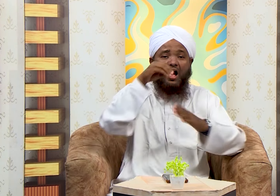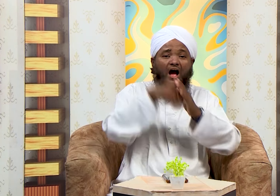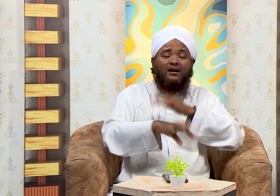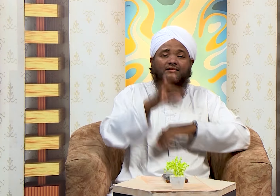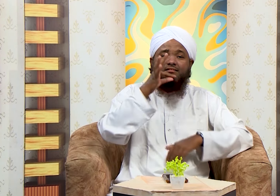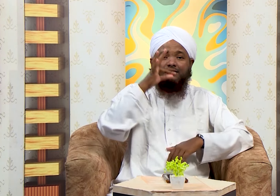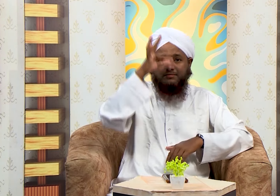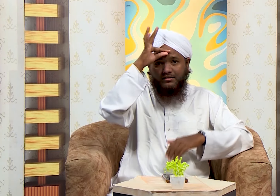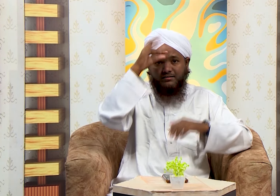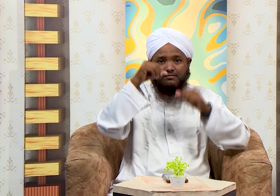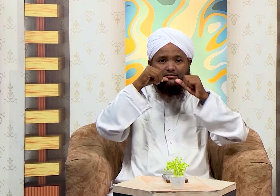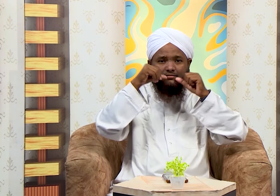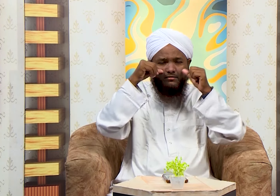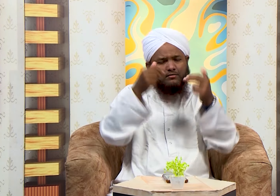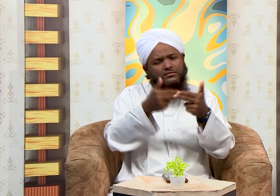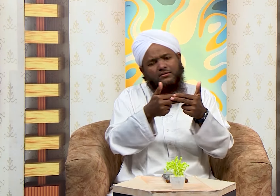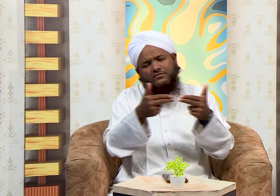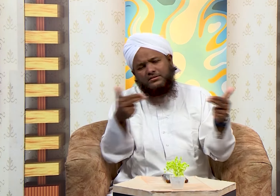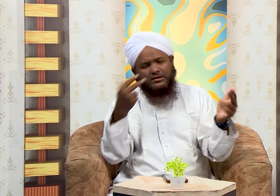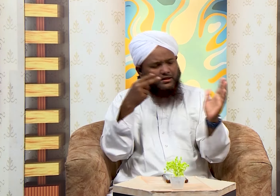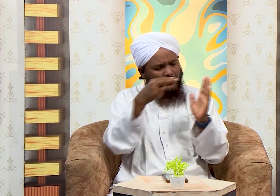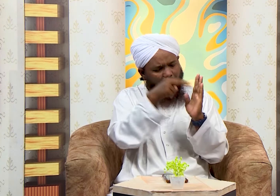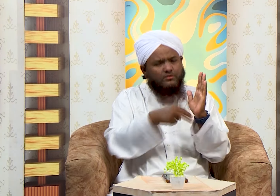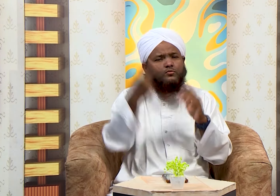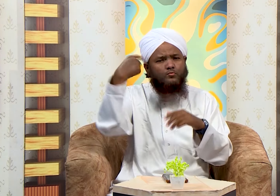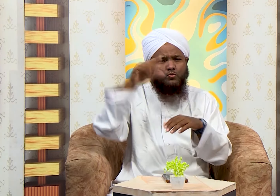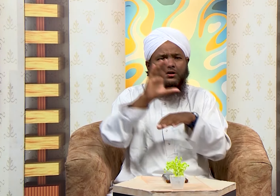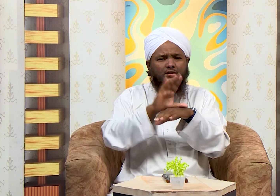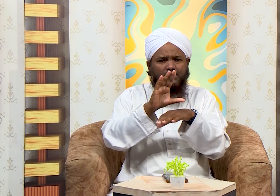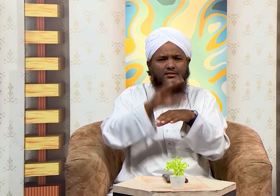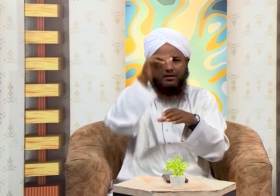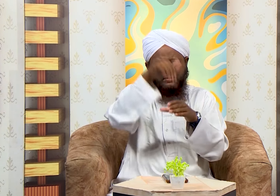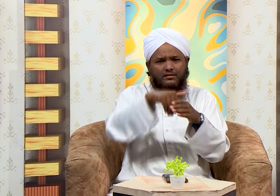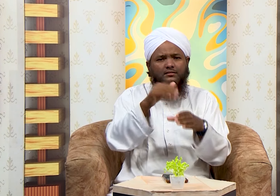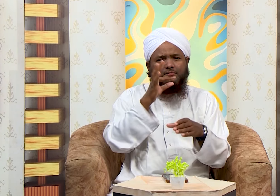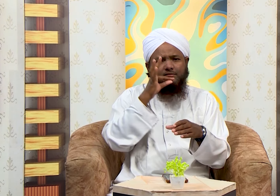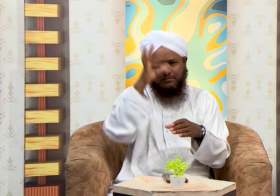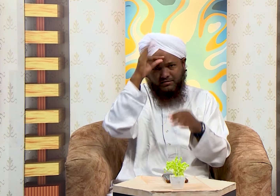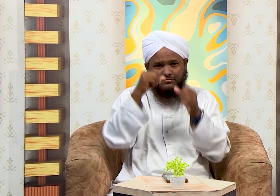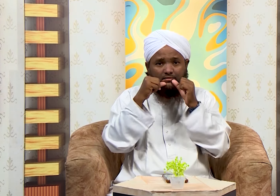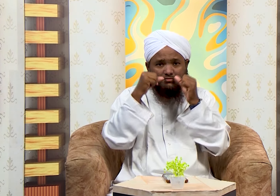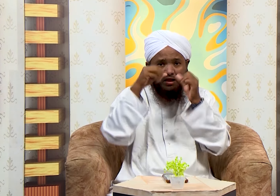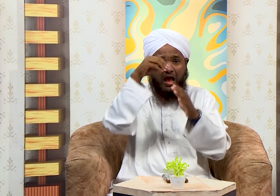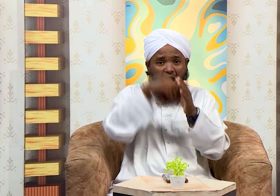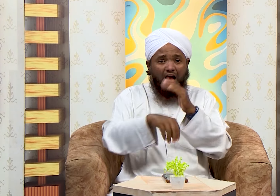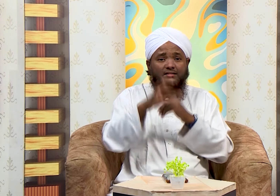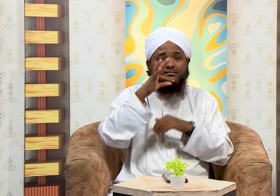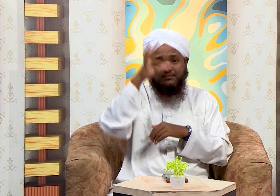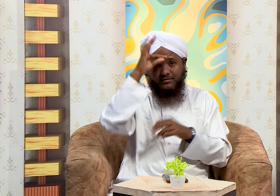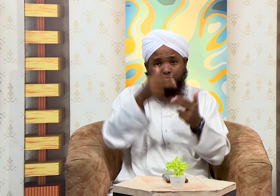ان کی ساری نشانیاں پر رکھی تھیں کہ پچھلی کتابوں میں نبی آخر الزمہ کی کہ جو آخر میں سب سے نبی آنے والے ان کی نشانیاں بیان کی